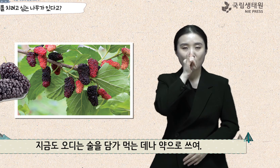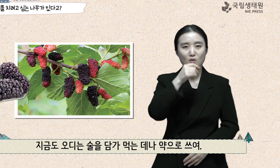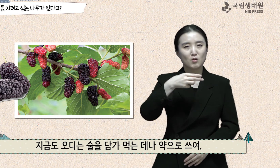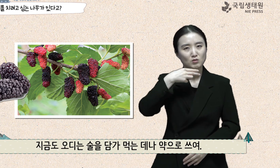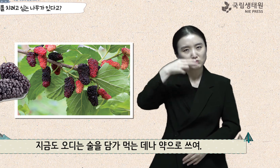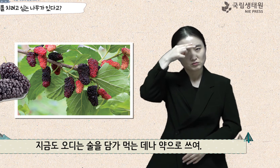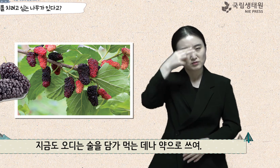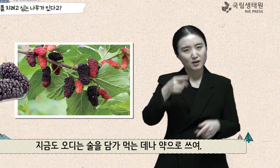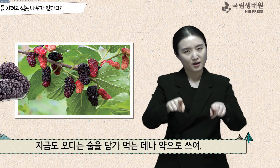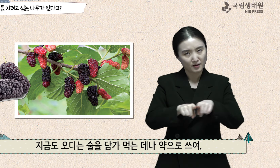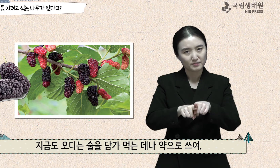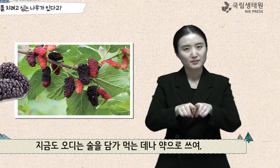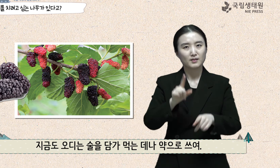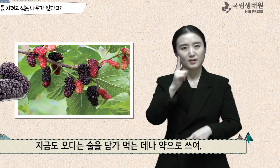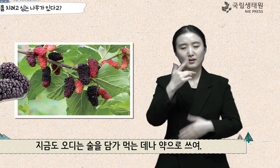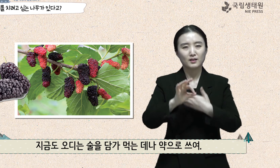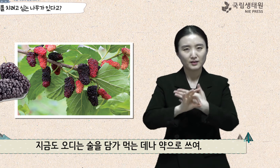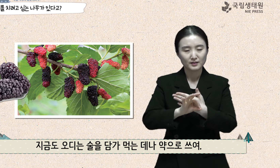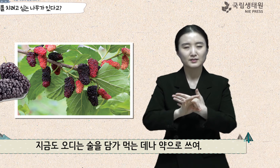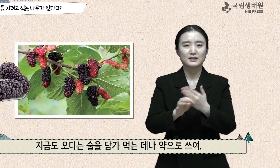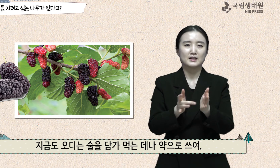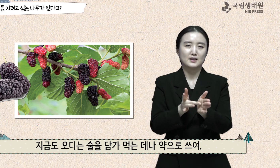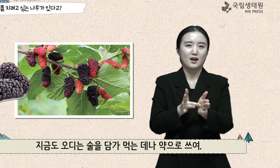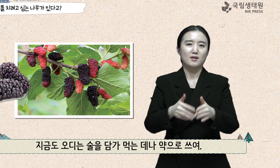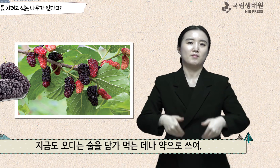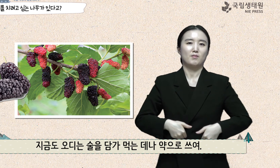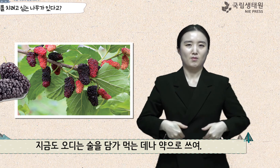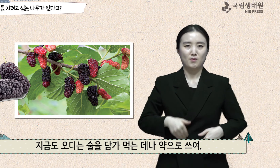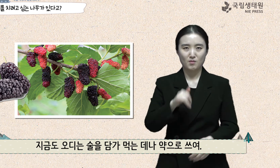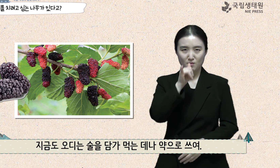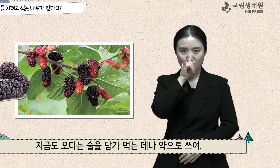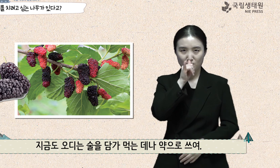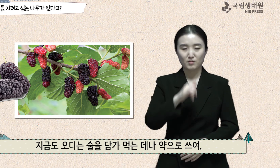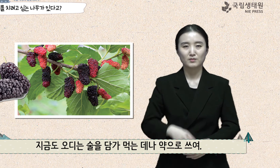오디는 술을 담가 먹는 데나 약으로 쓰여